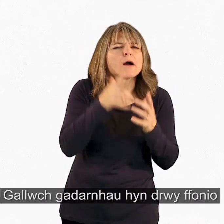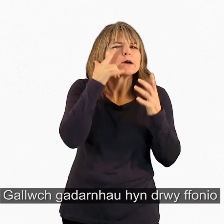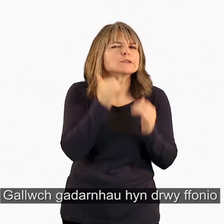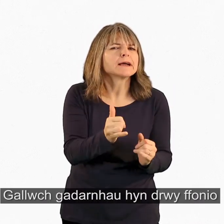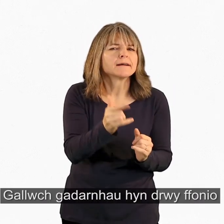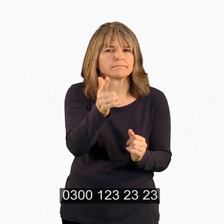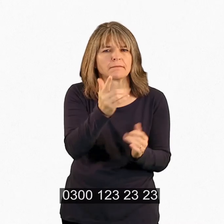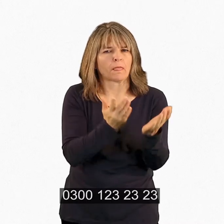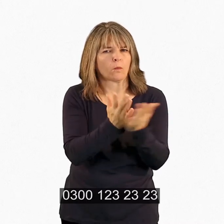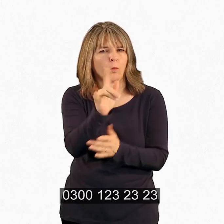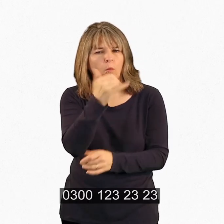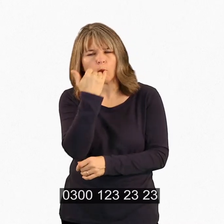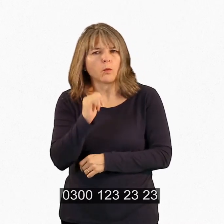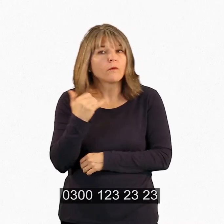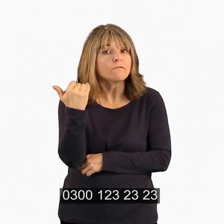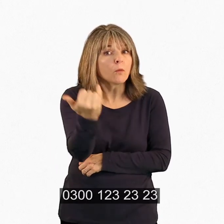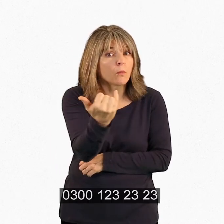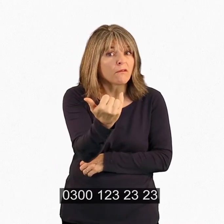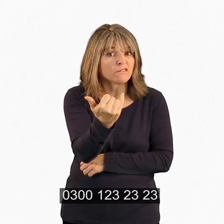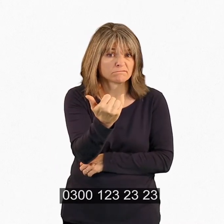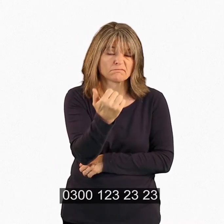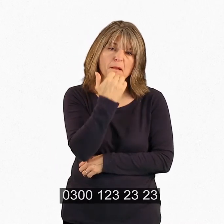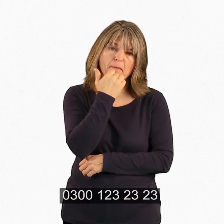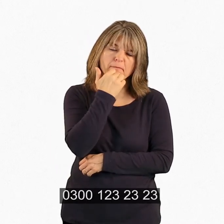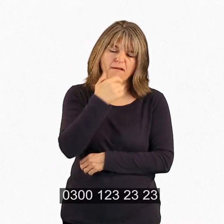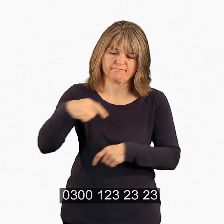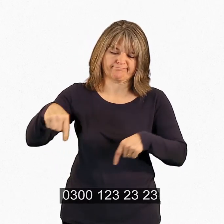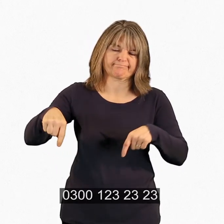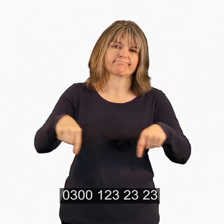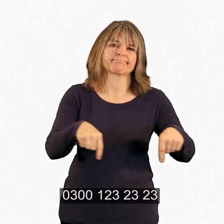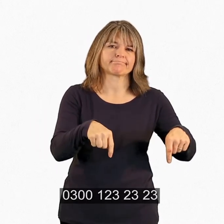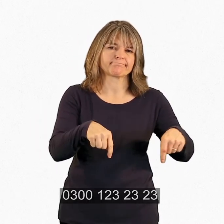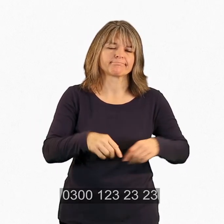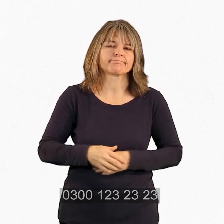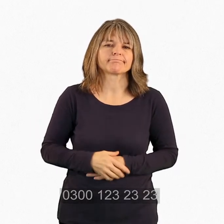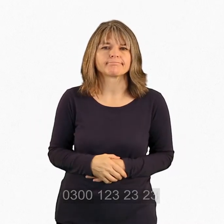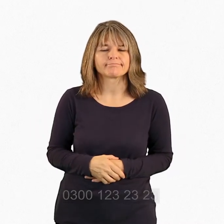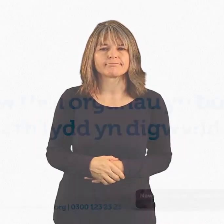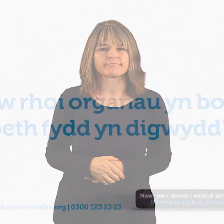hyn drwy ffonio 0300 123 23 23